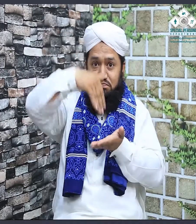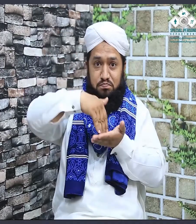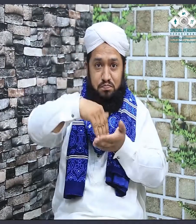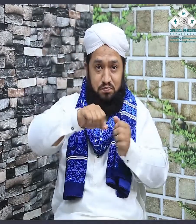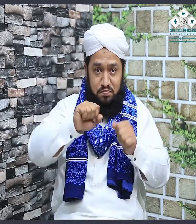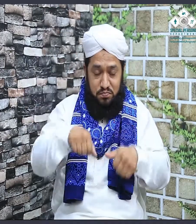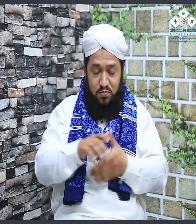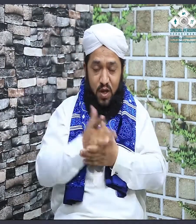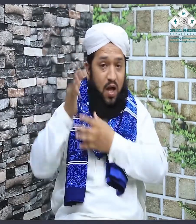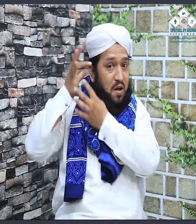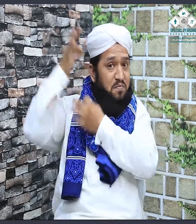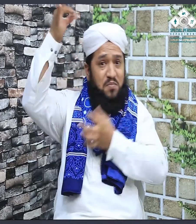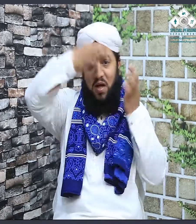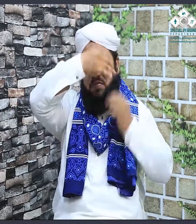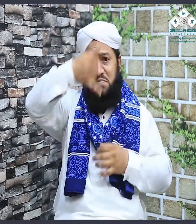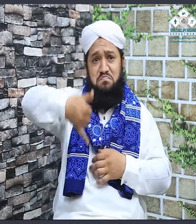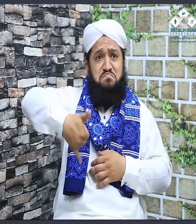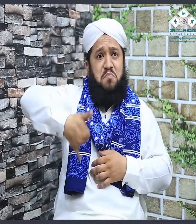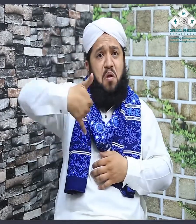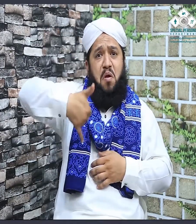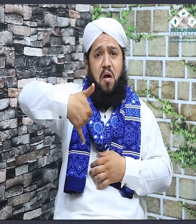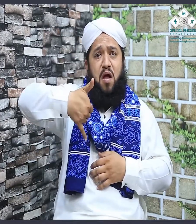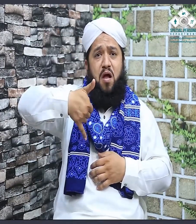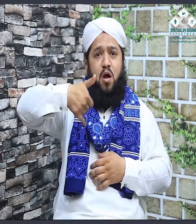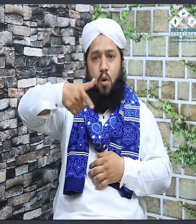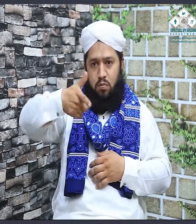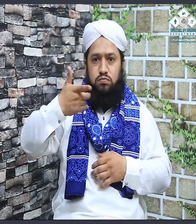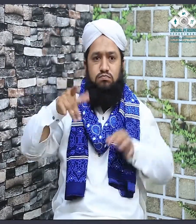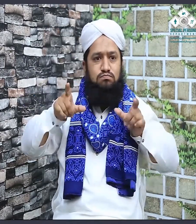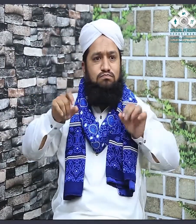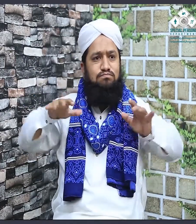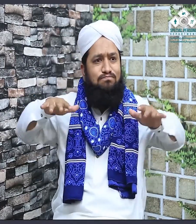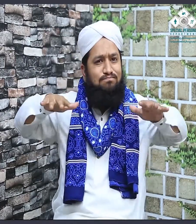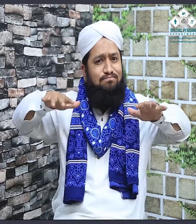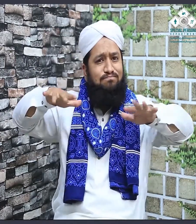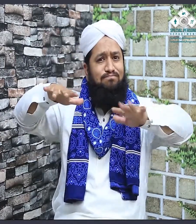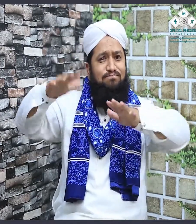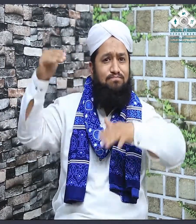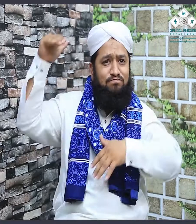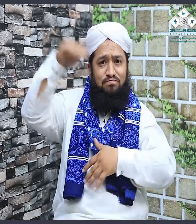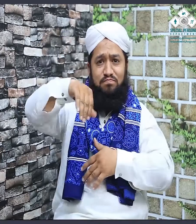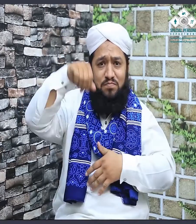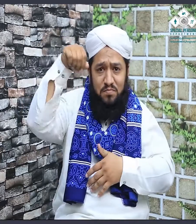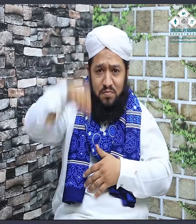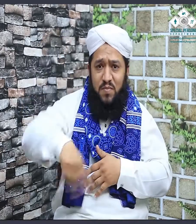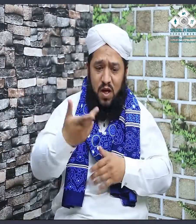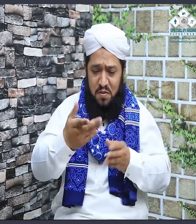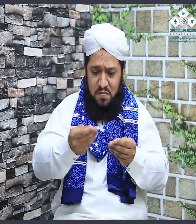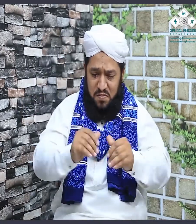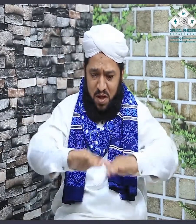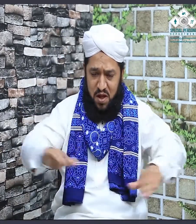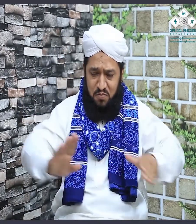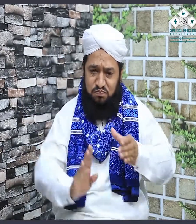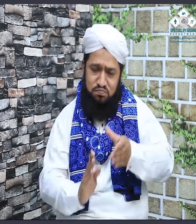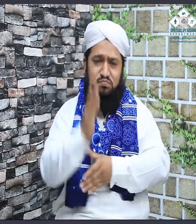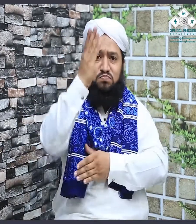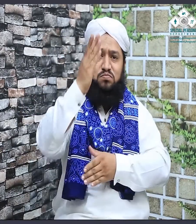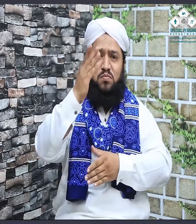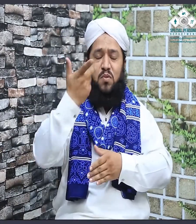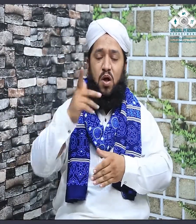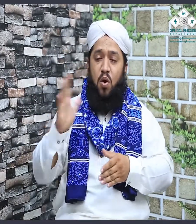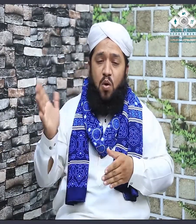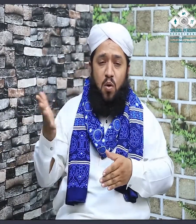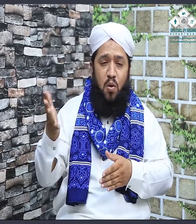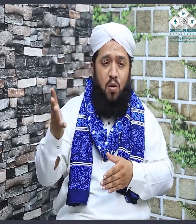ہوگا. یاجوج ماجوج، انگریزی میں اسے گوگ مگوگ کہتے ہیں، ان کا نکلنا، دابت الارض کا خروج وغیرہ، یہ قیامت